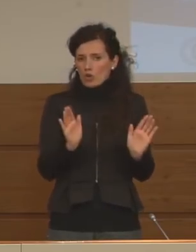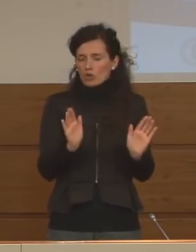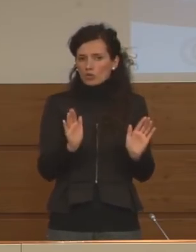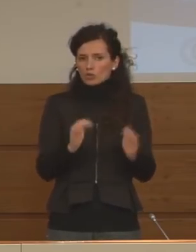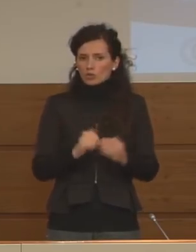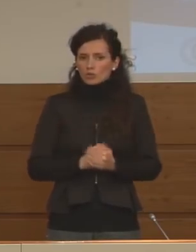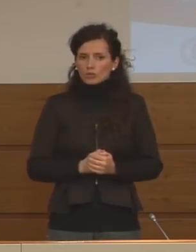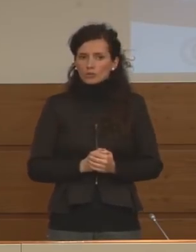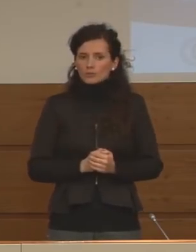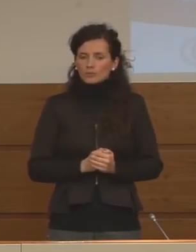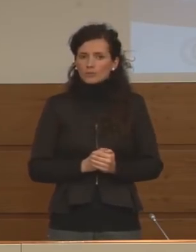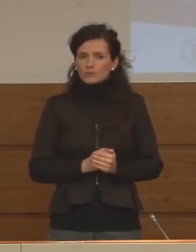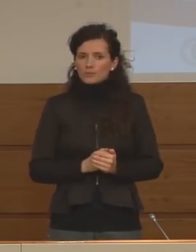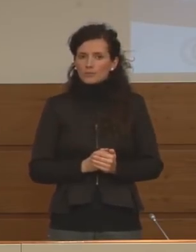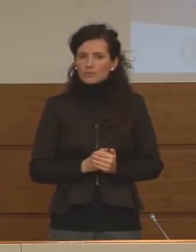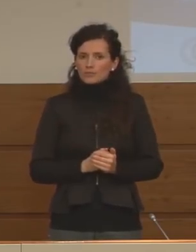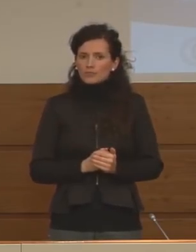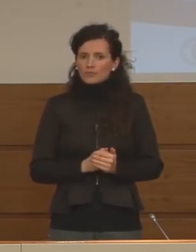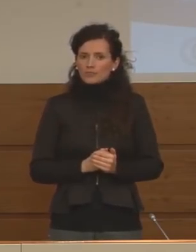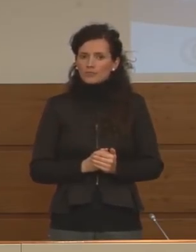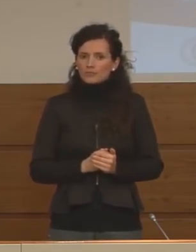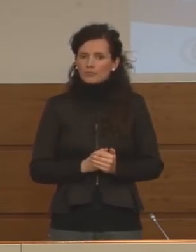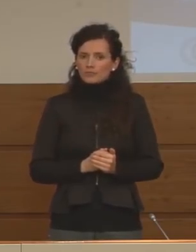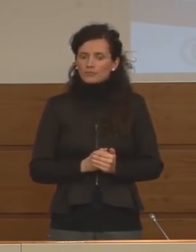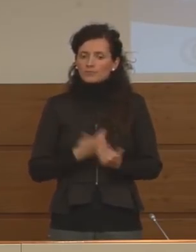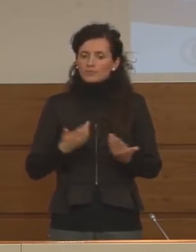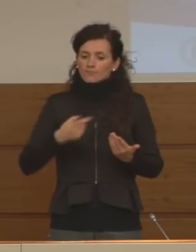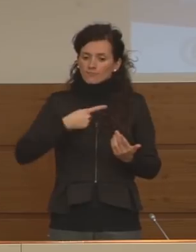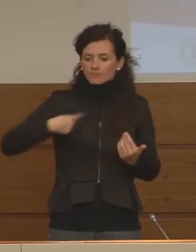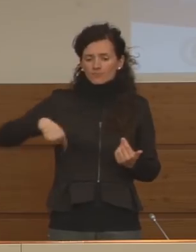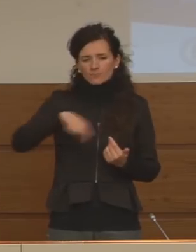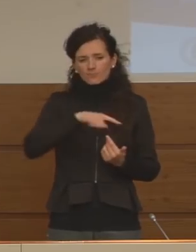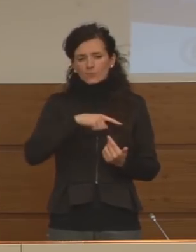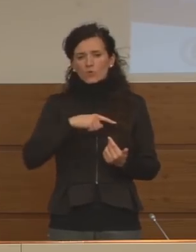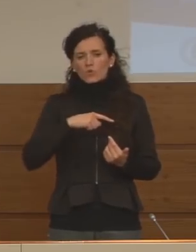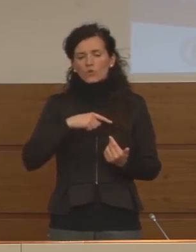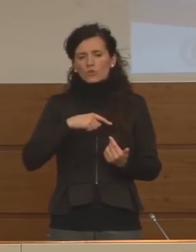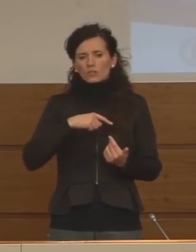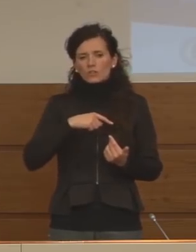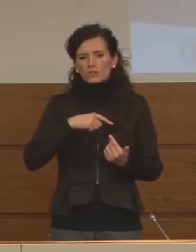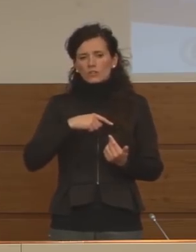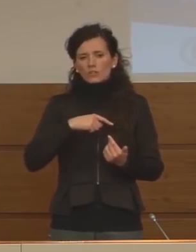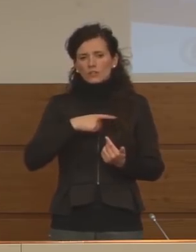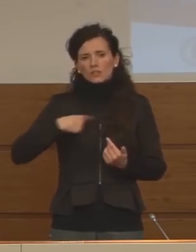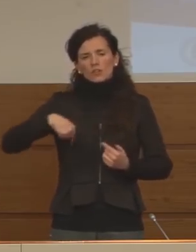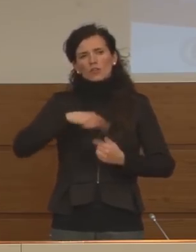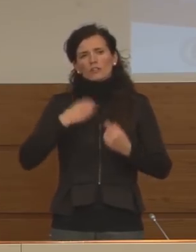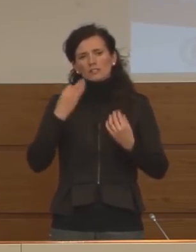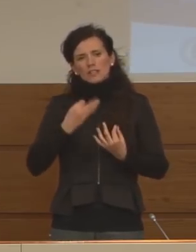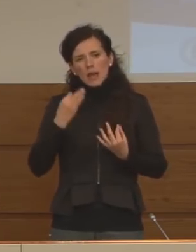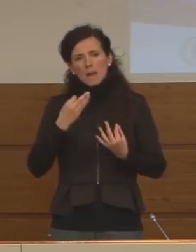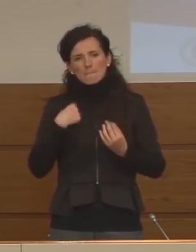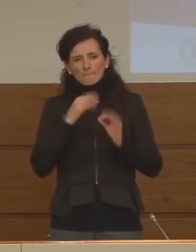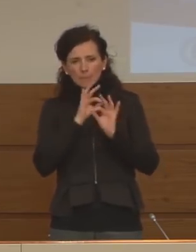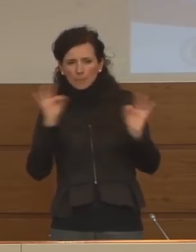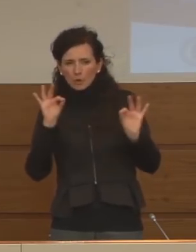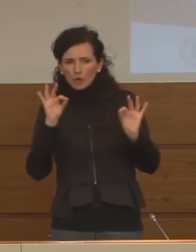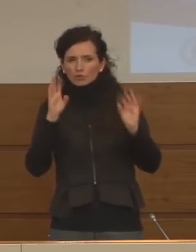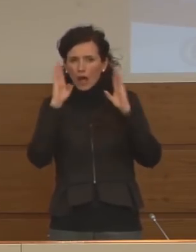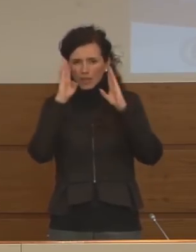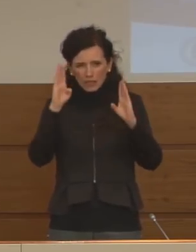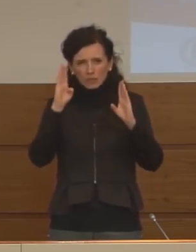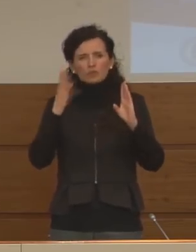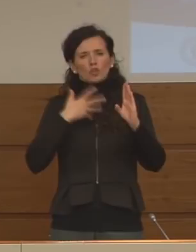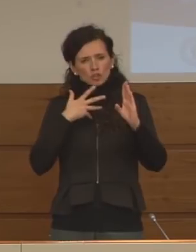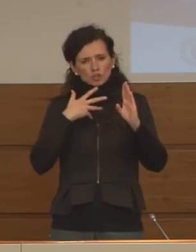senso stiamo cercando di avere un occhio verso le regioni meridionali nel